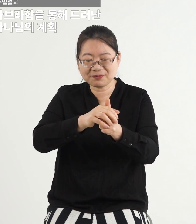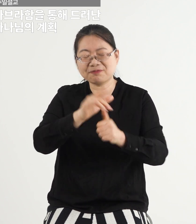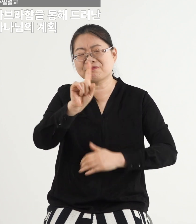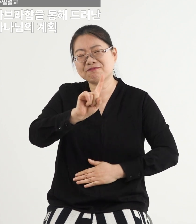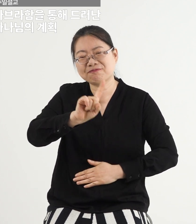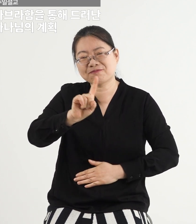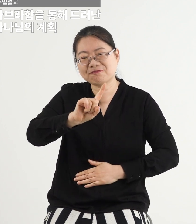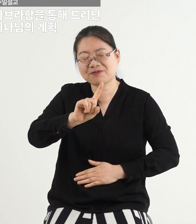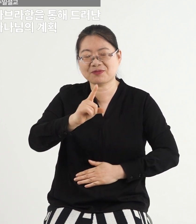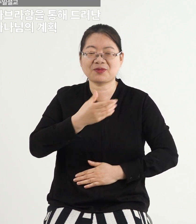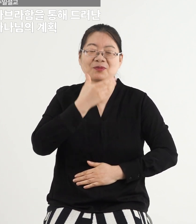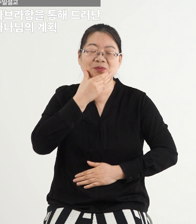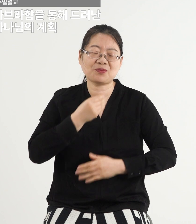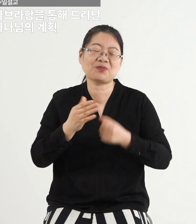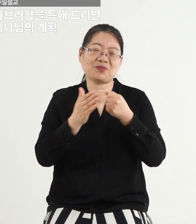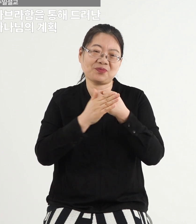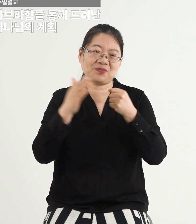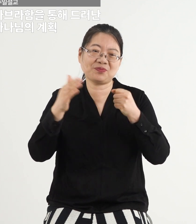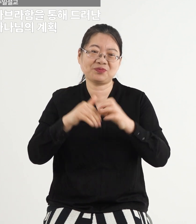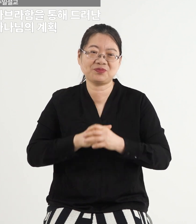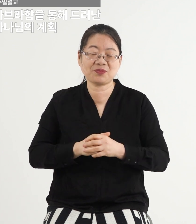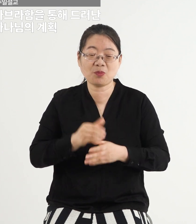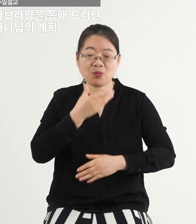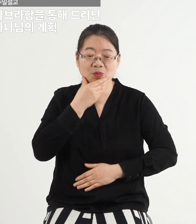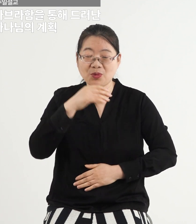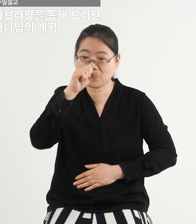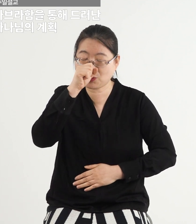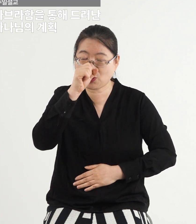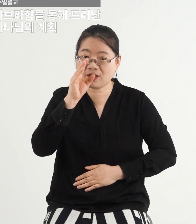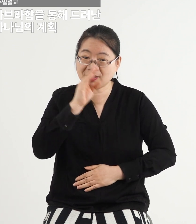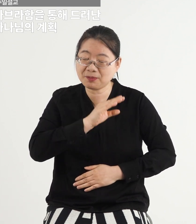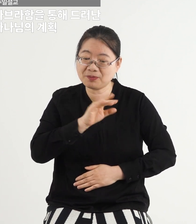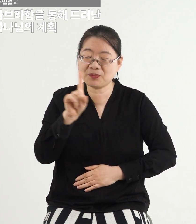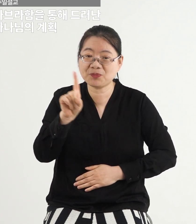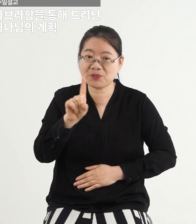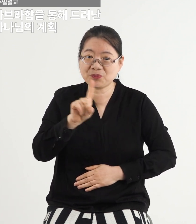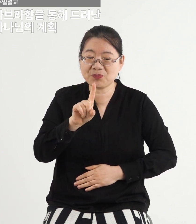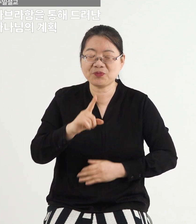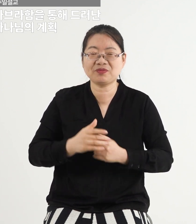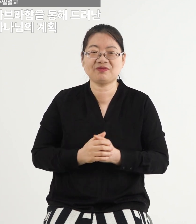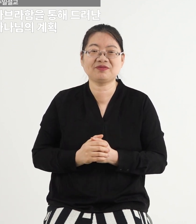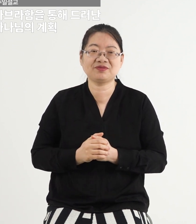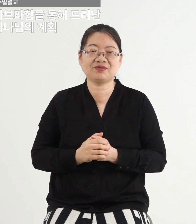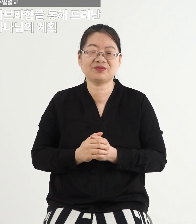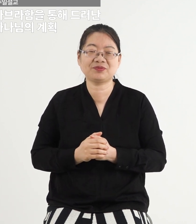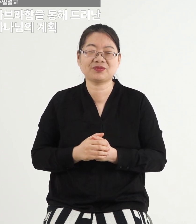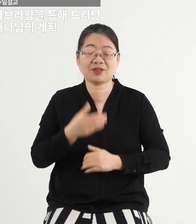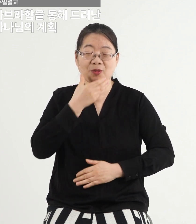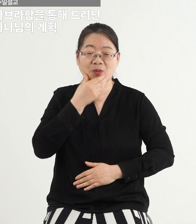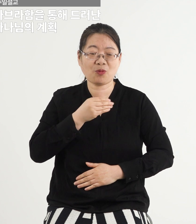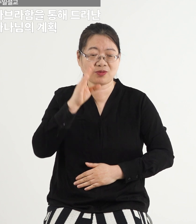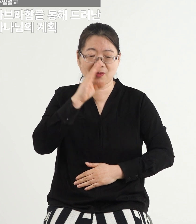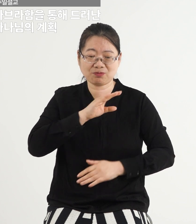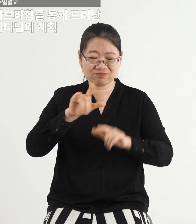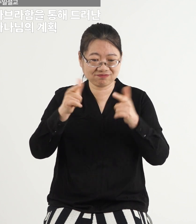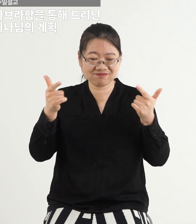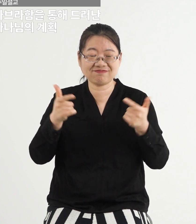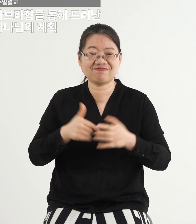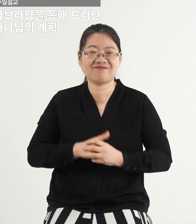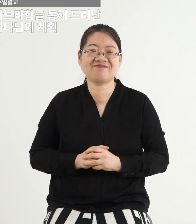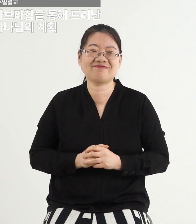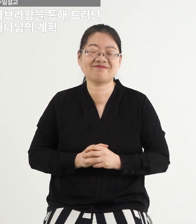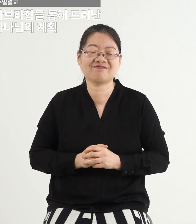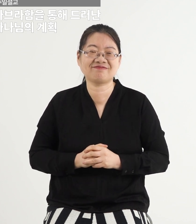하면 복 때문이에요. 자, 복은 좋은 겁니까? 나쁜 겁니까? 여러분, 복은 나쁜 게